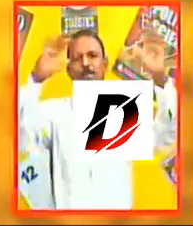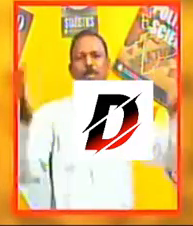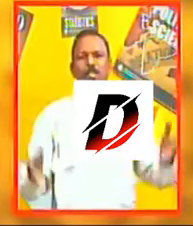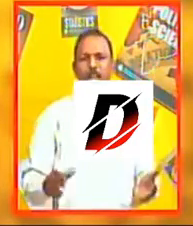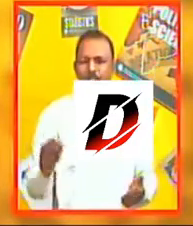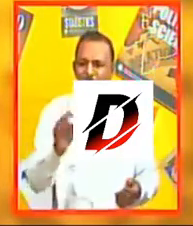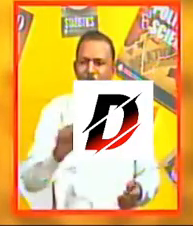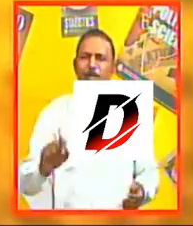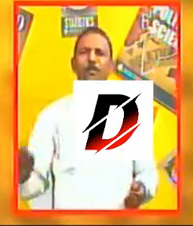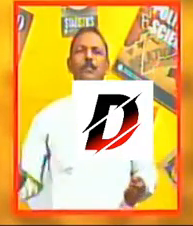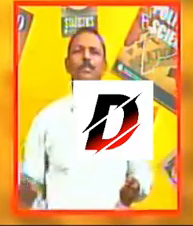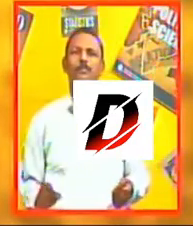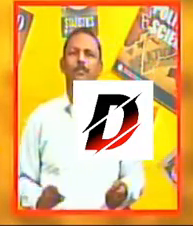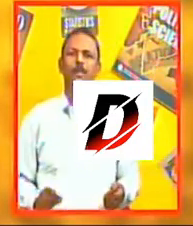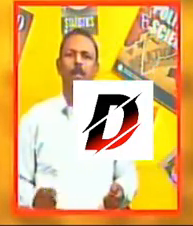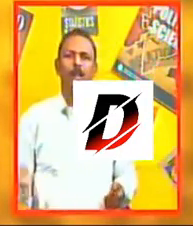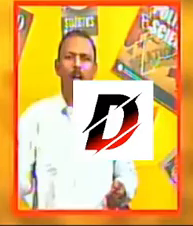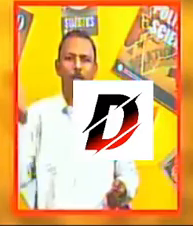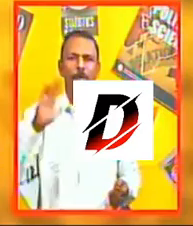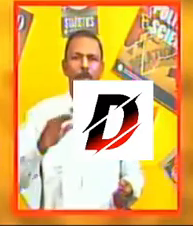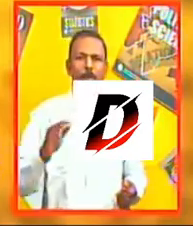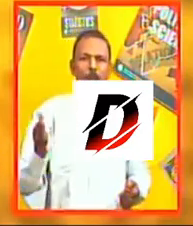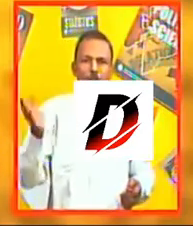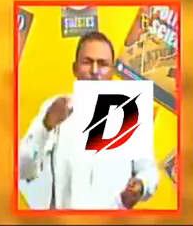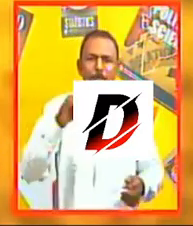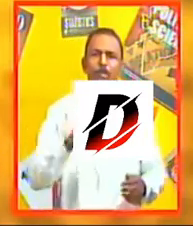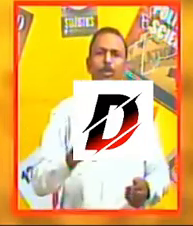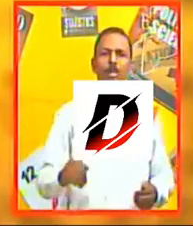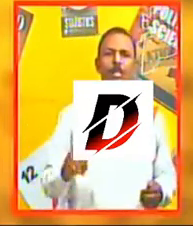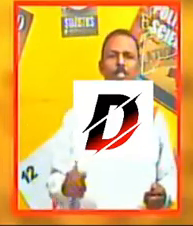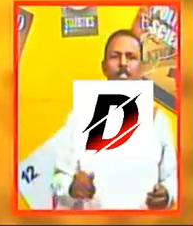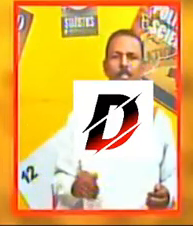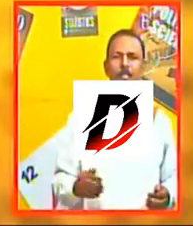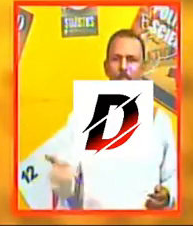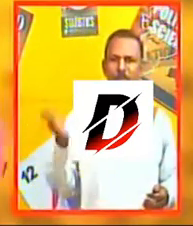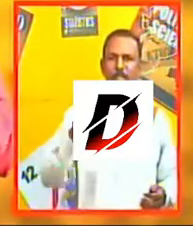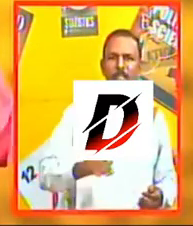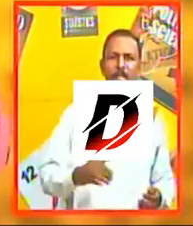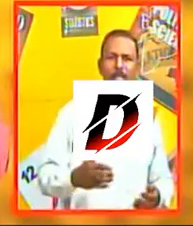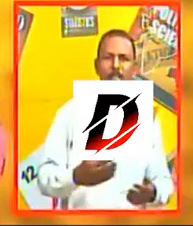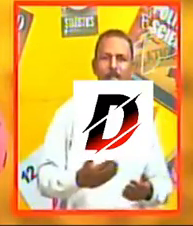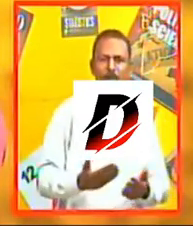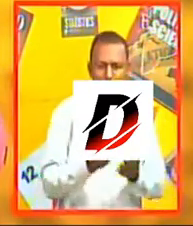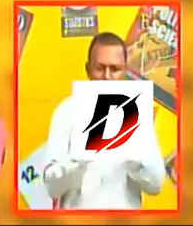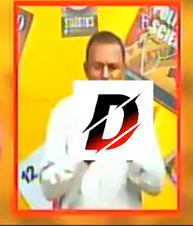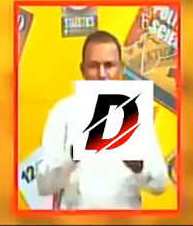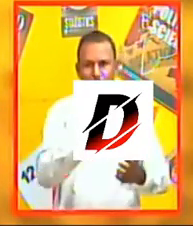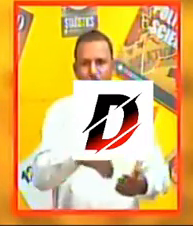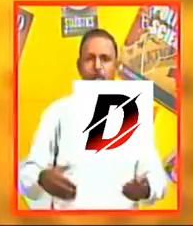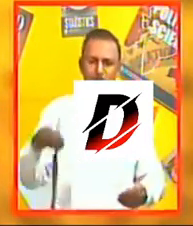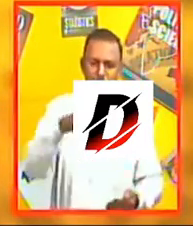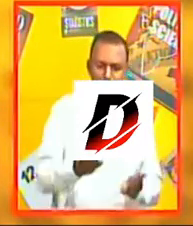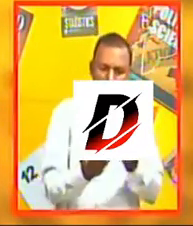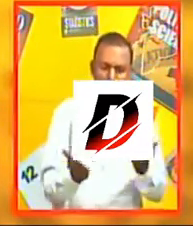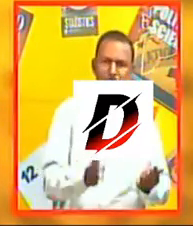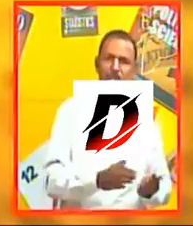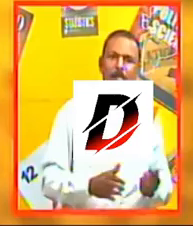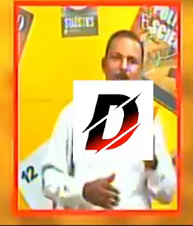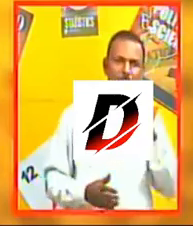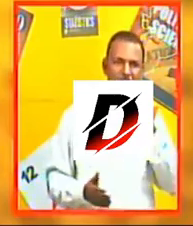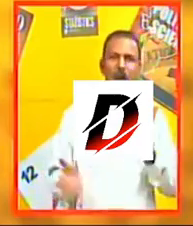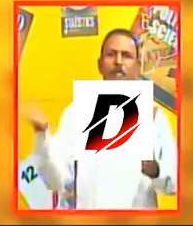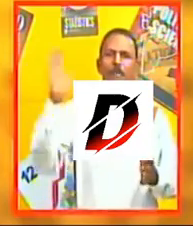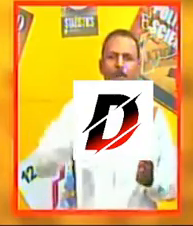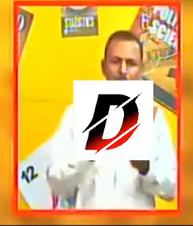நிலத்தோற்றங்களாக இருக்கட்டும் நாம் அதை குறிக்க செய்யணும். சரி, அப்படிப்பட்ட சூழலிலிருந்து மீண்டும் என்ன பண்ணுறோம், இப்போ நம்ம பாடத்துக்கு உள்ள